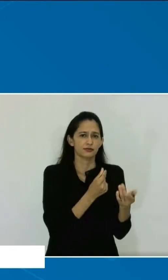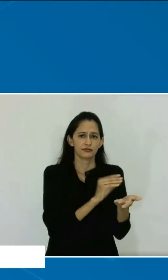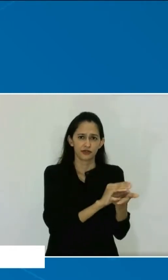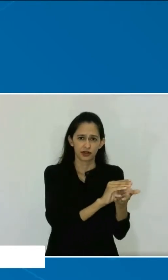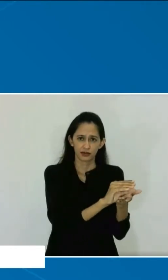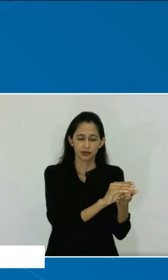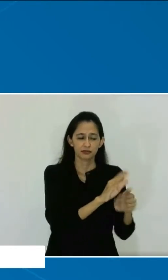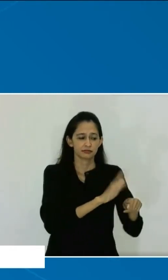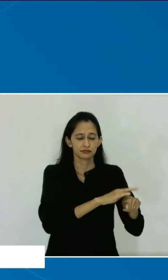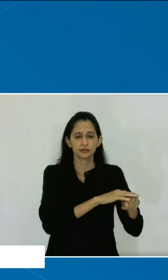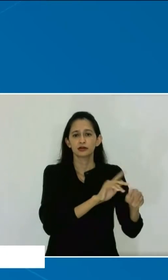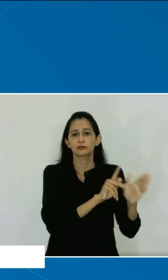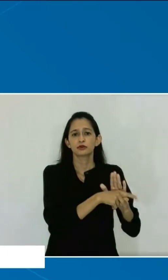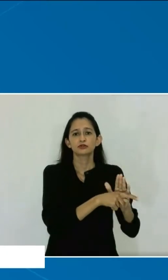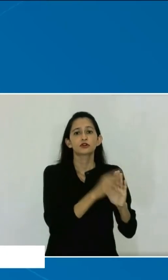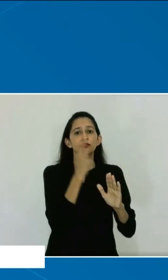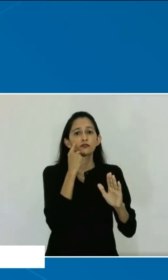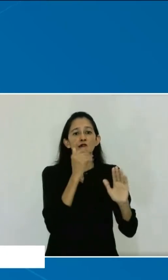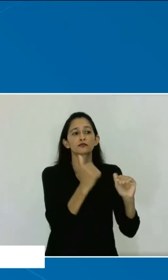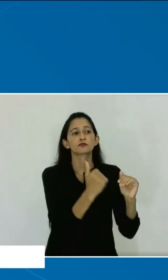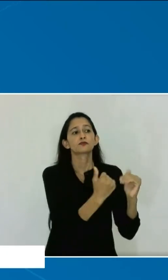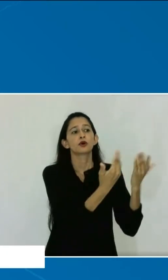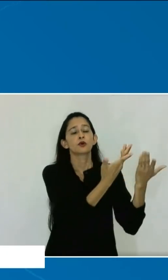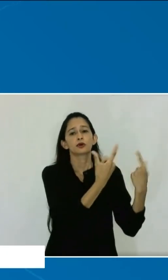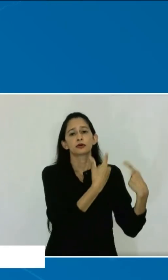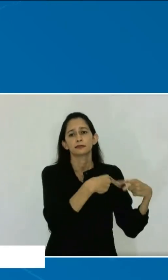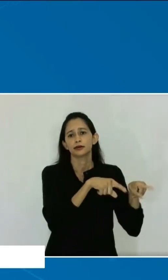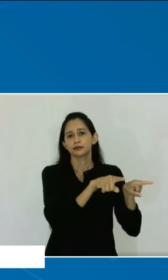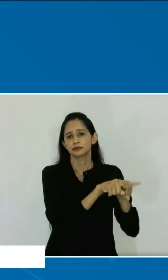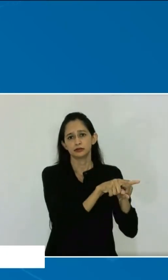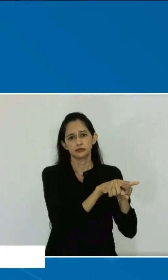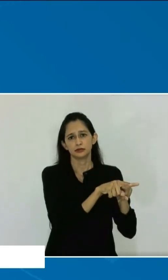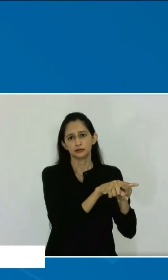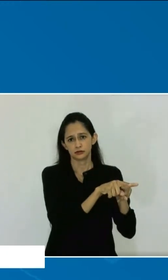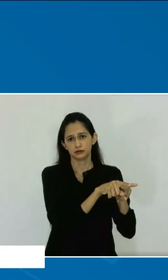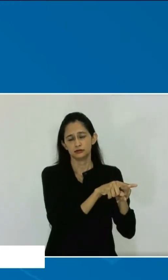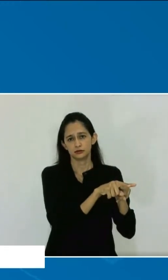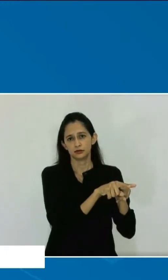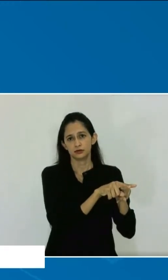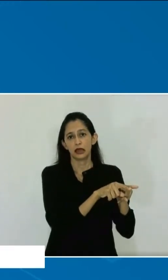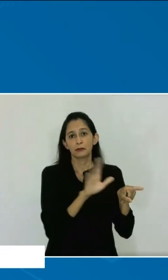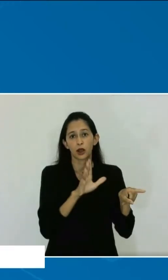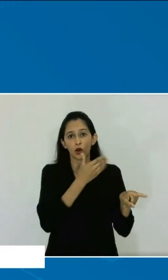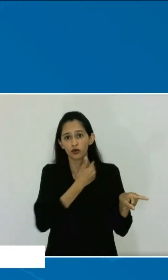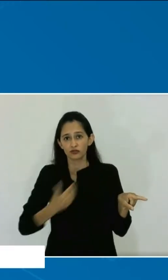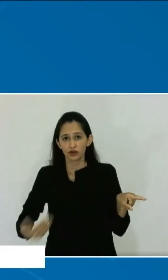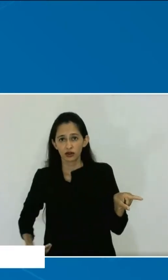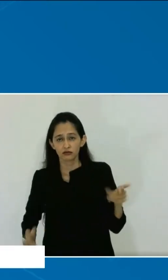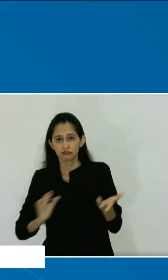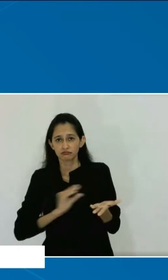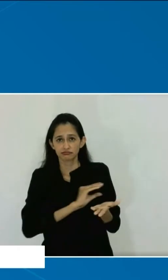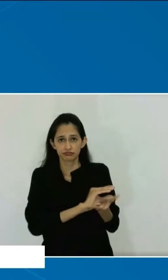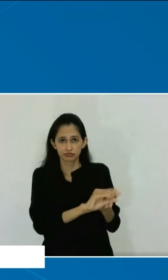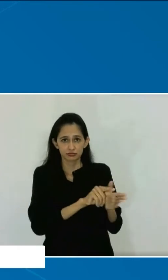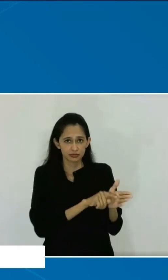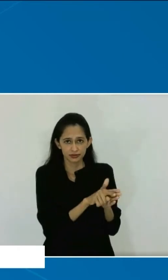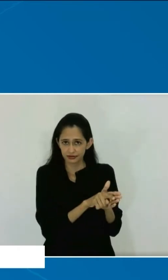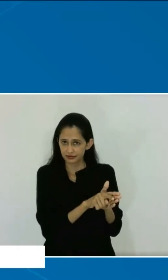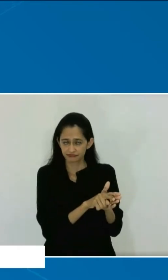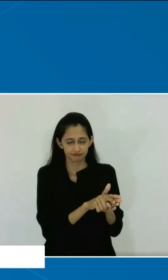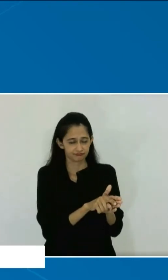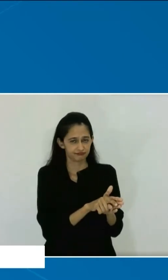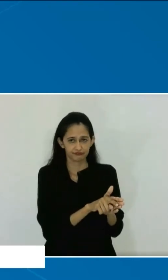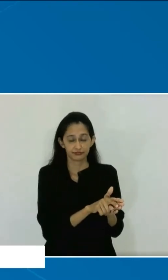pelos projetos que os nossos professores e técnicos captam nas agências de fomento. Nós estamos falando do recurso